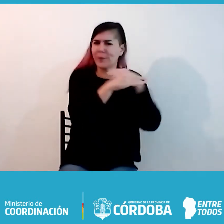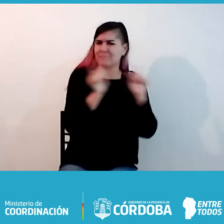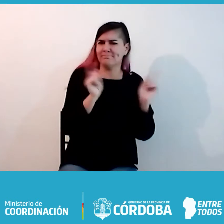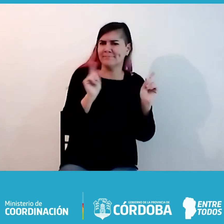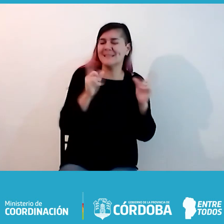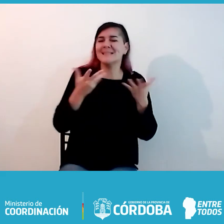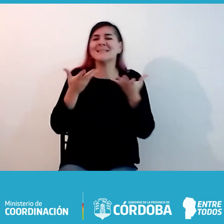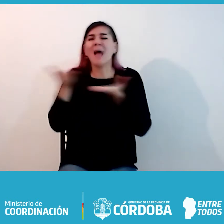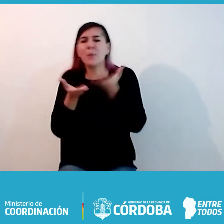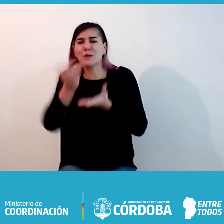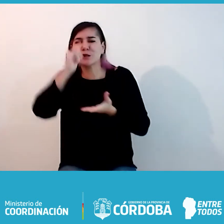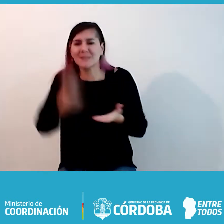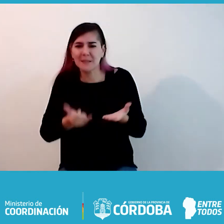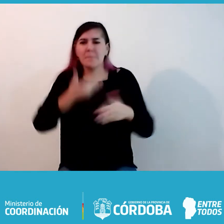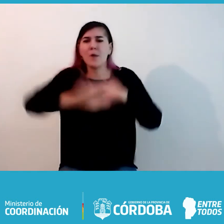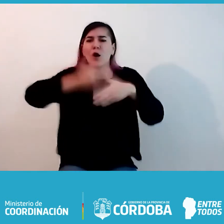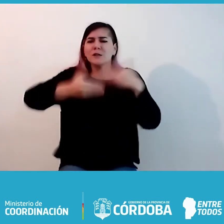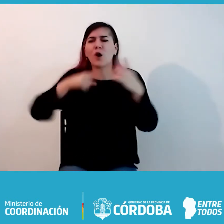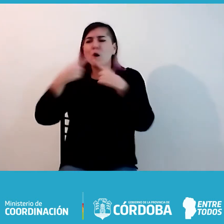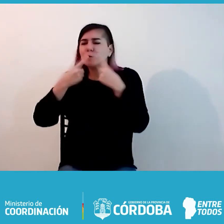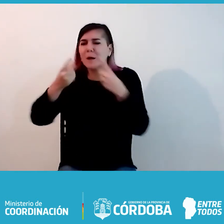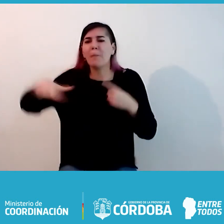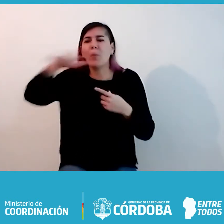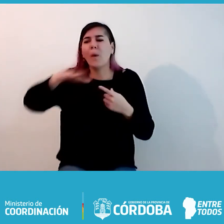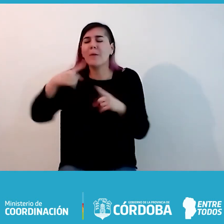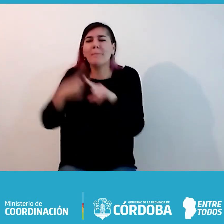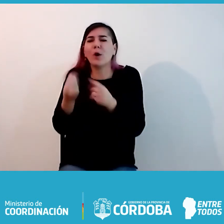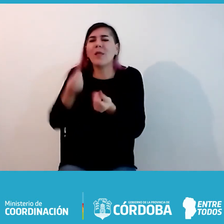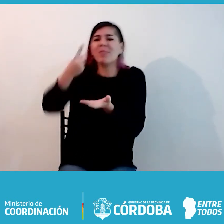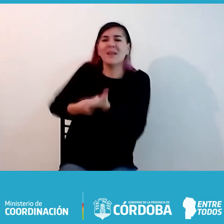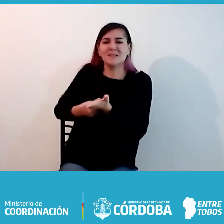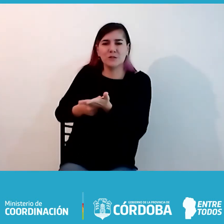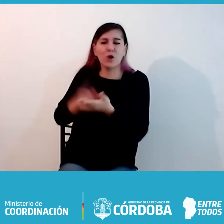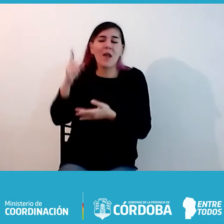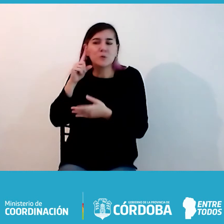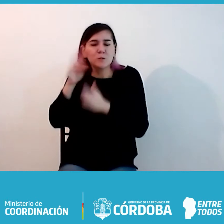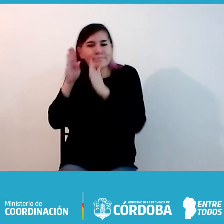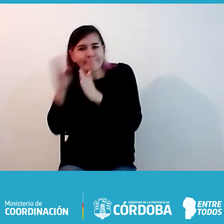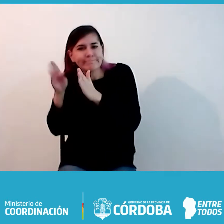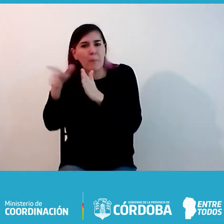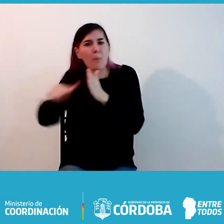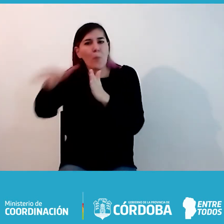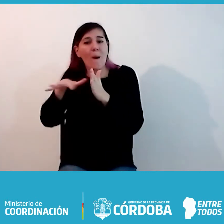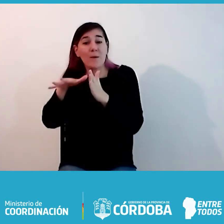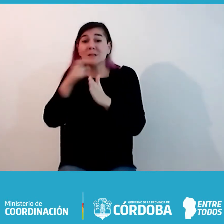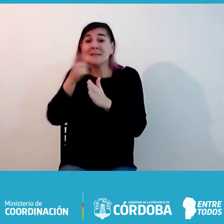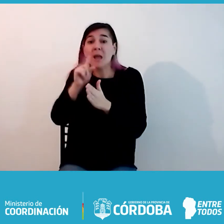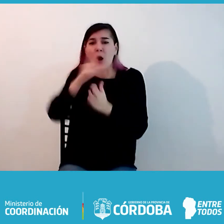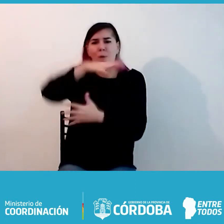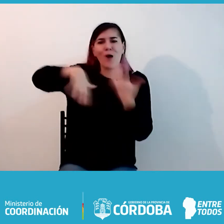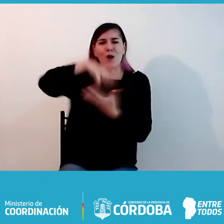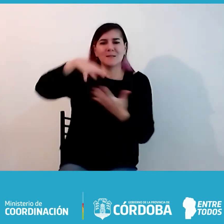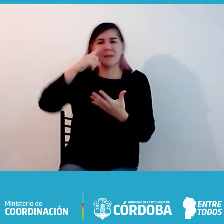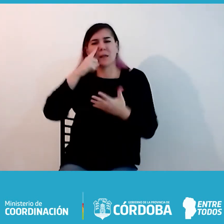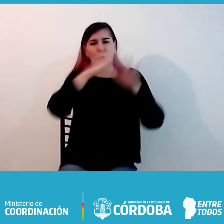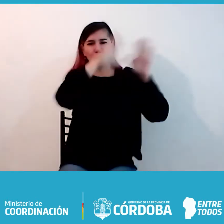da. Progreso es consultar al pueblo sobre las decisiones que se va a tomar, escuchar al pueblo, si no es violencia y de tipo